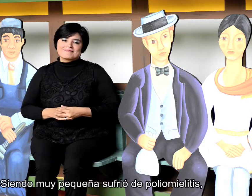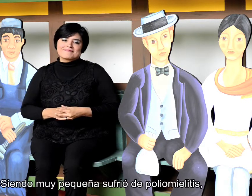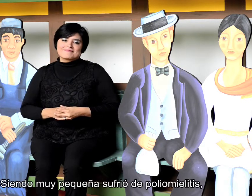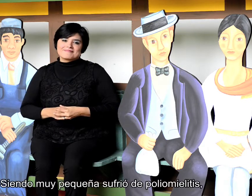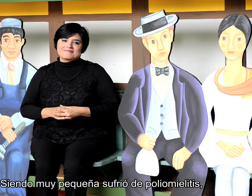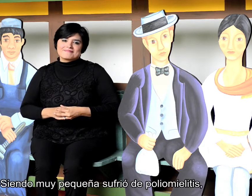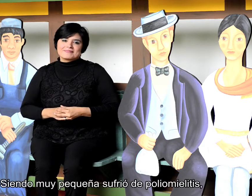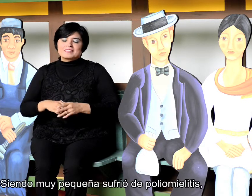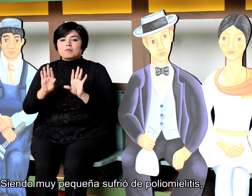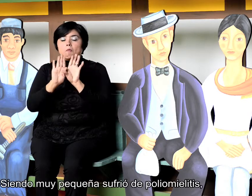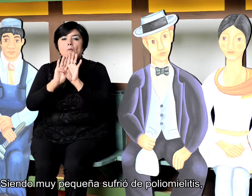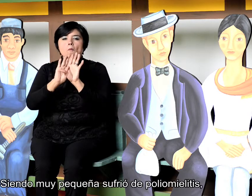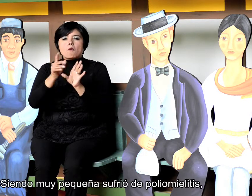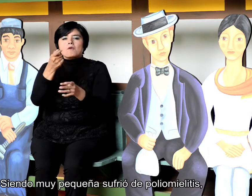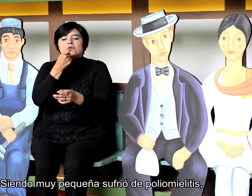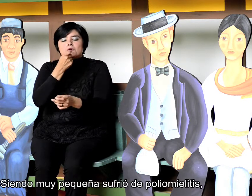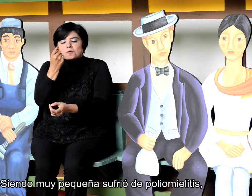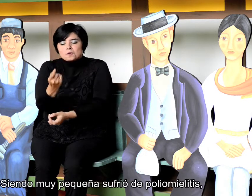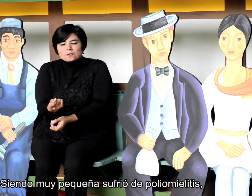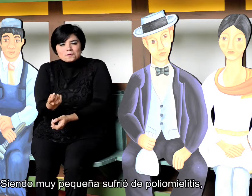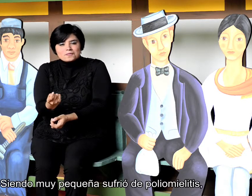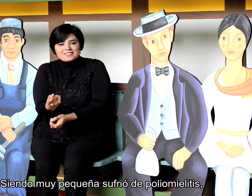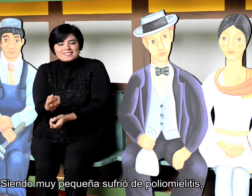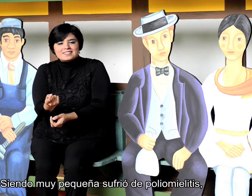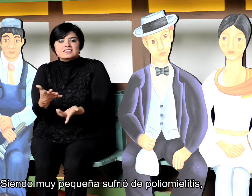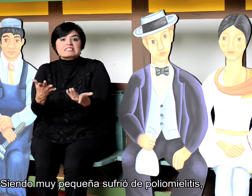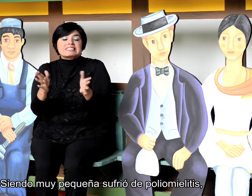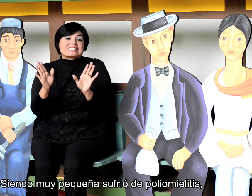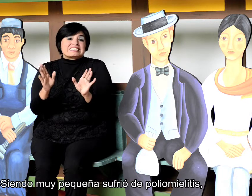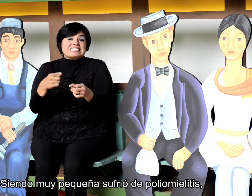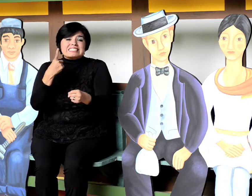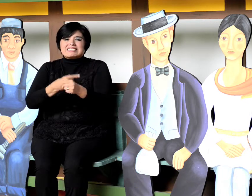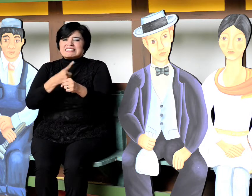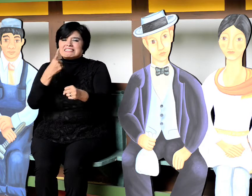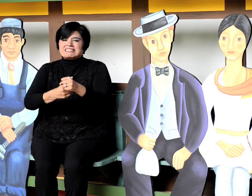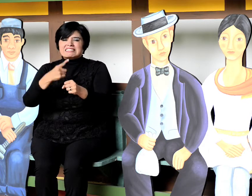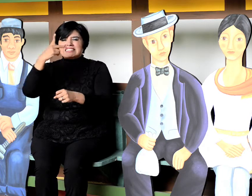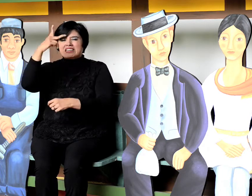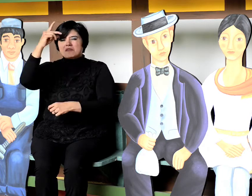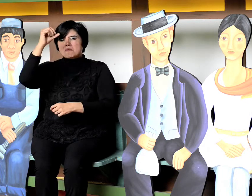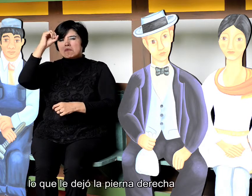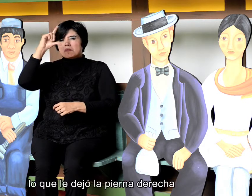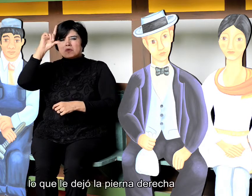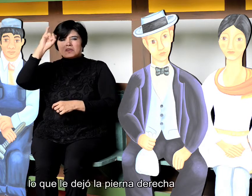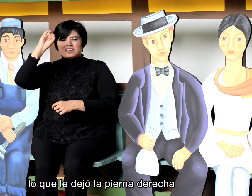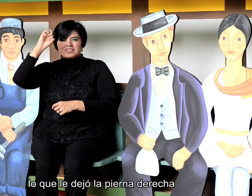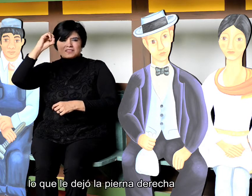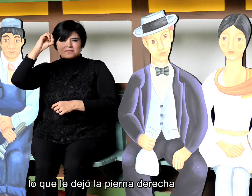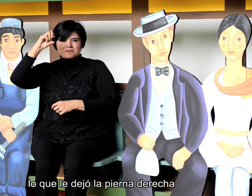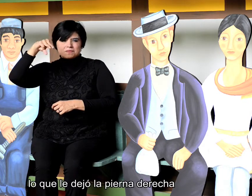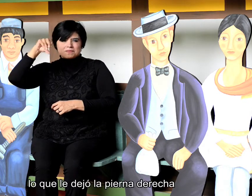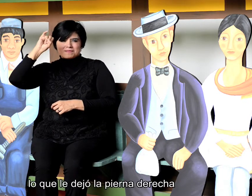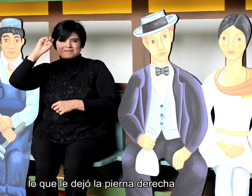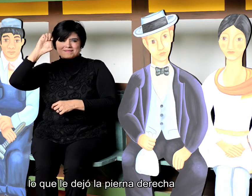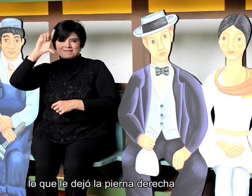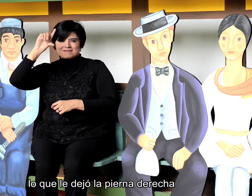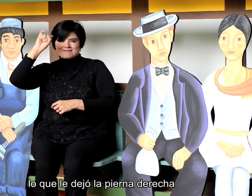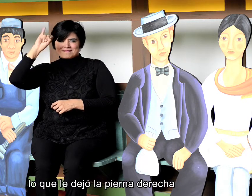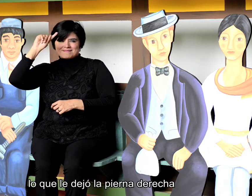Siendo muy pequeña, sufrió de poliomielitis, lo que le dejó la pierna